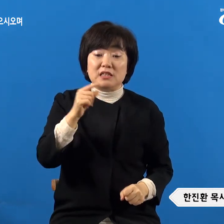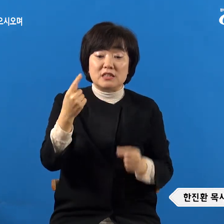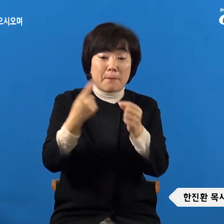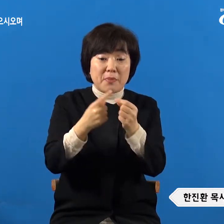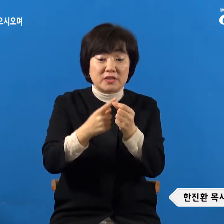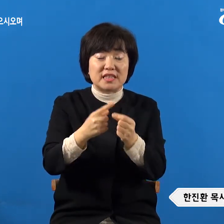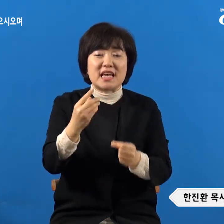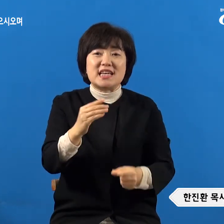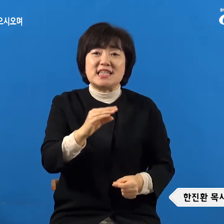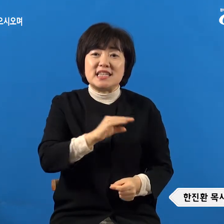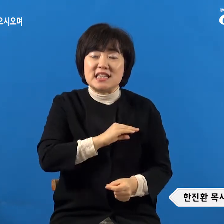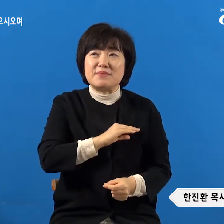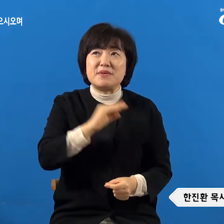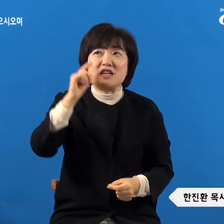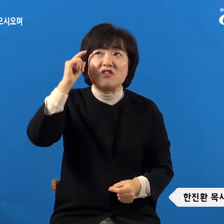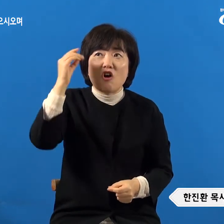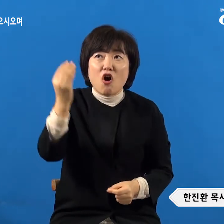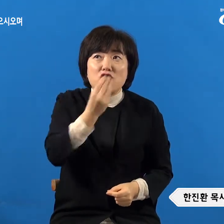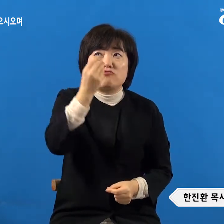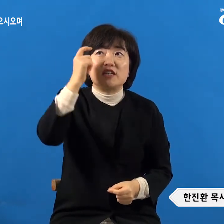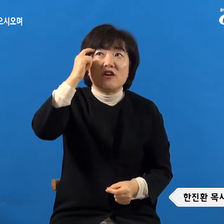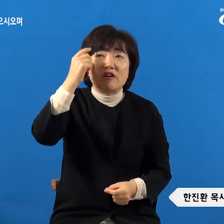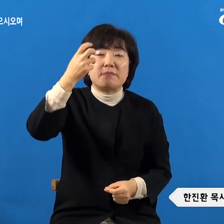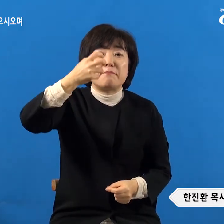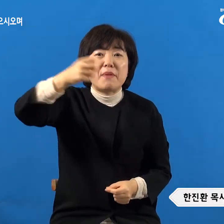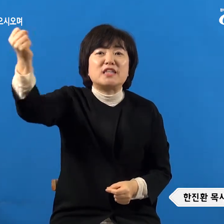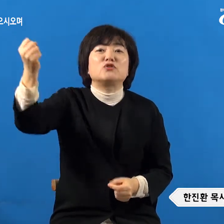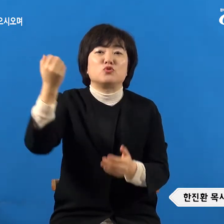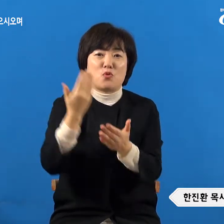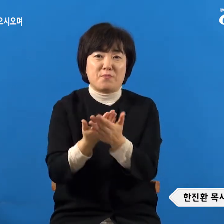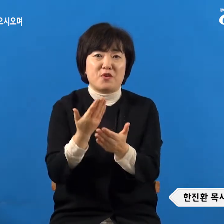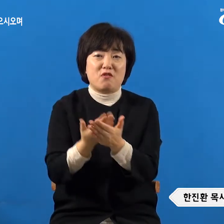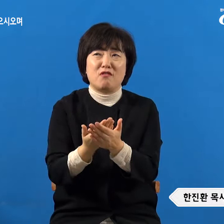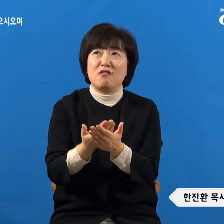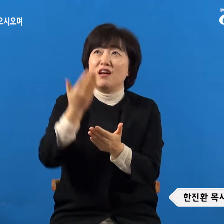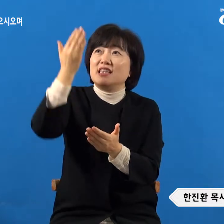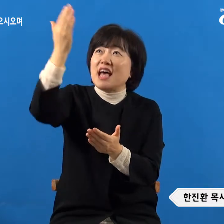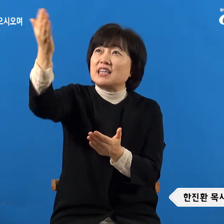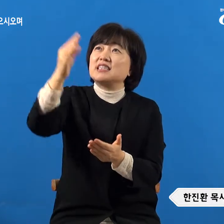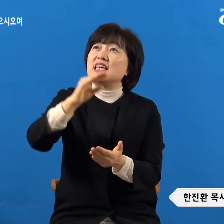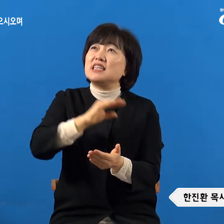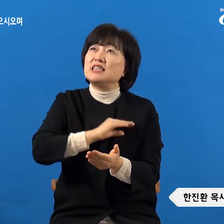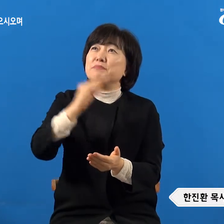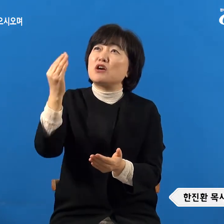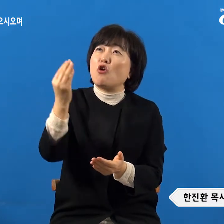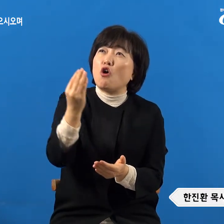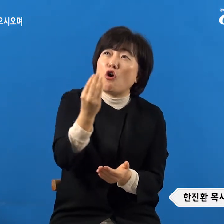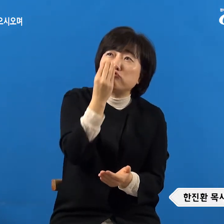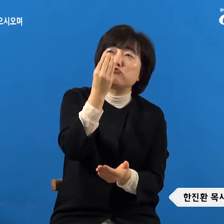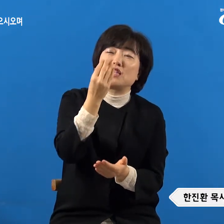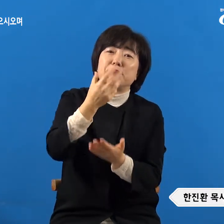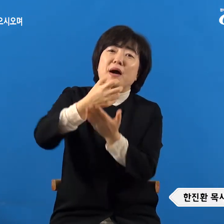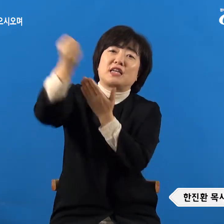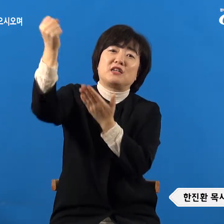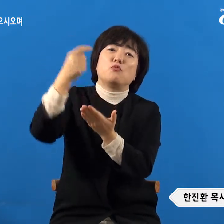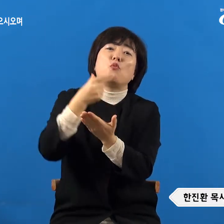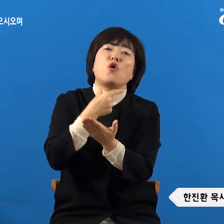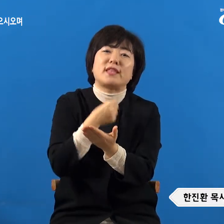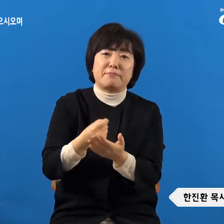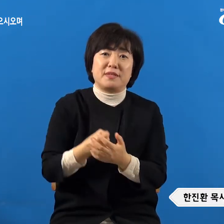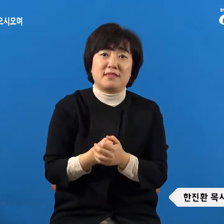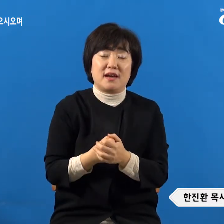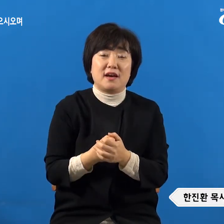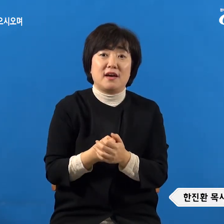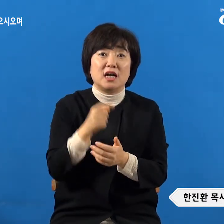이름이 거룩히 여김을 받으시오며 당신의 이름이 거룩하게 되기를 원합니다. 왜